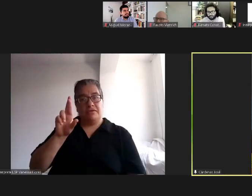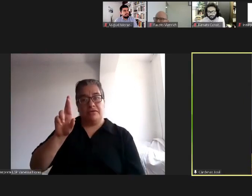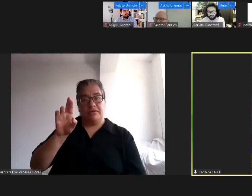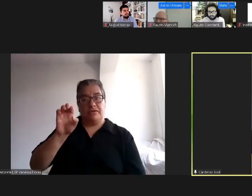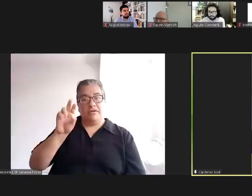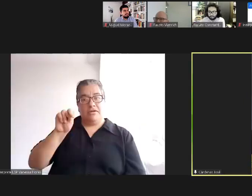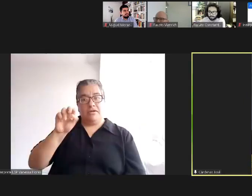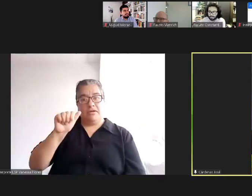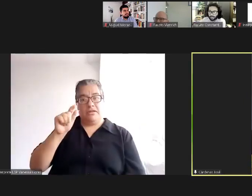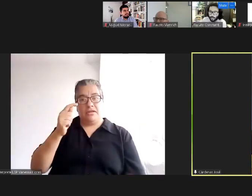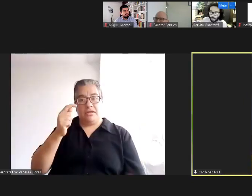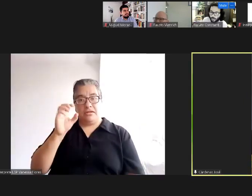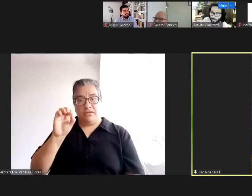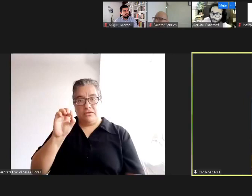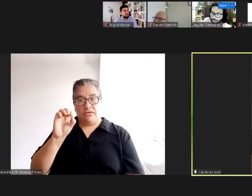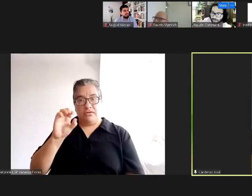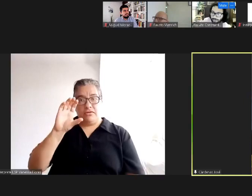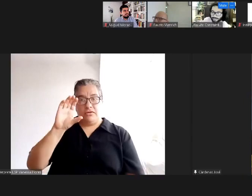favor.